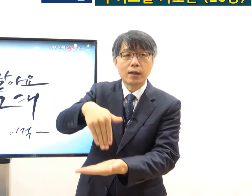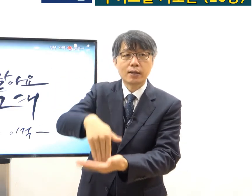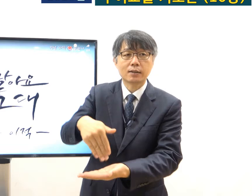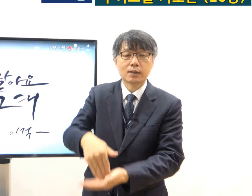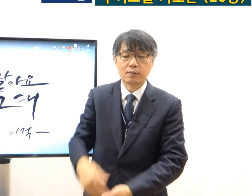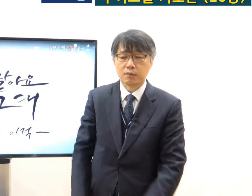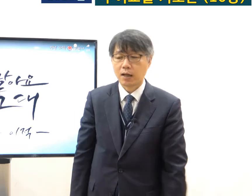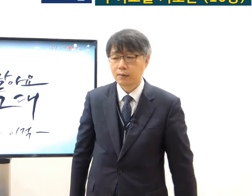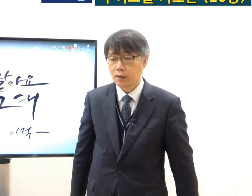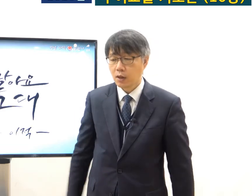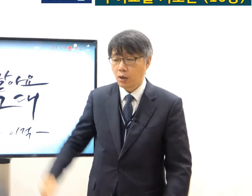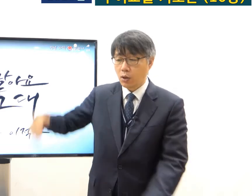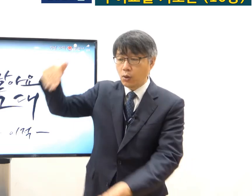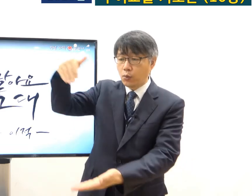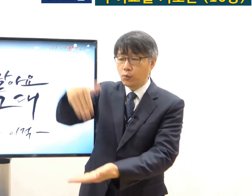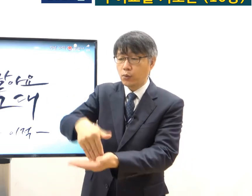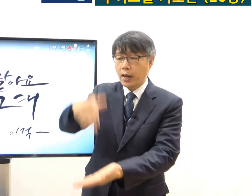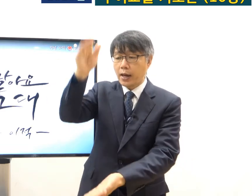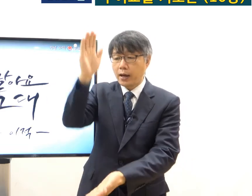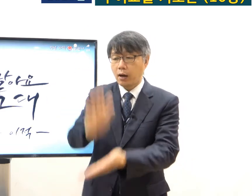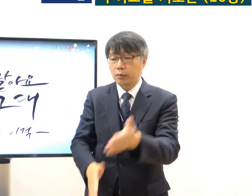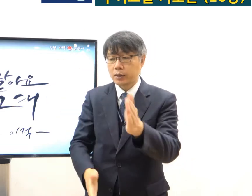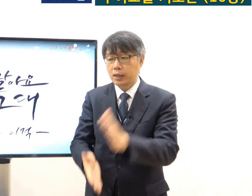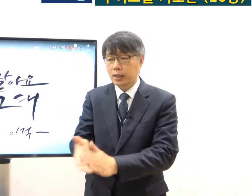이런 뜻이 됩니다. 후회 없이